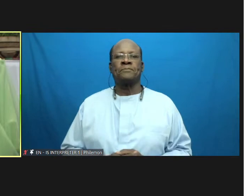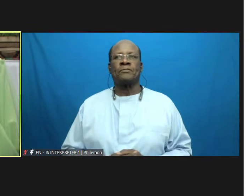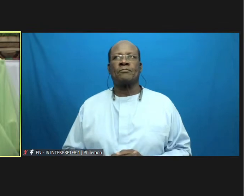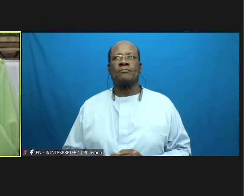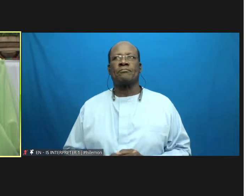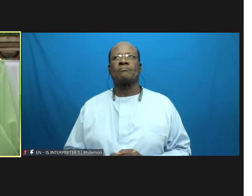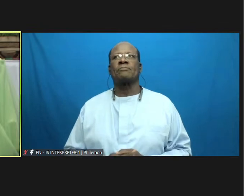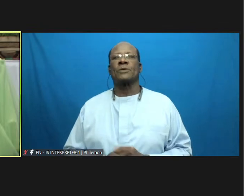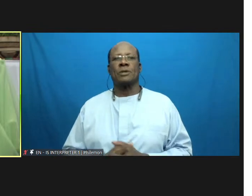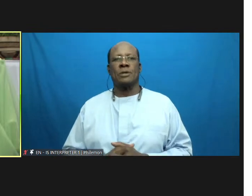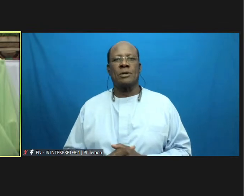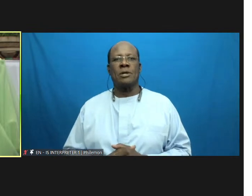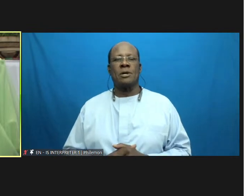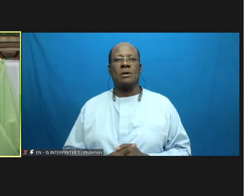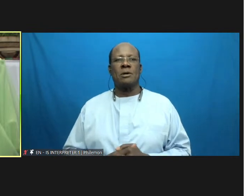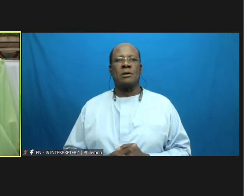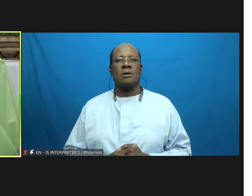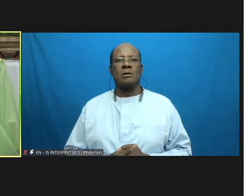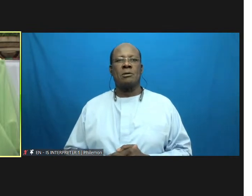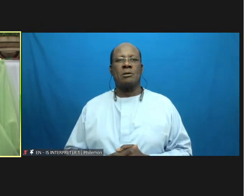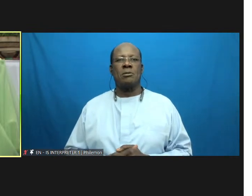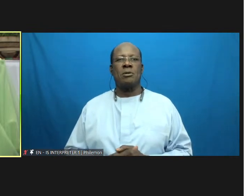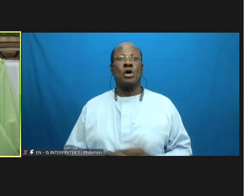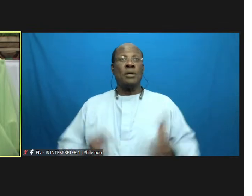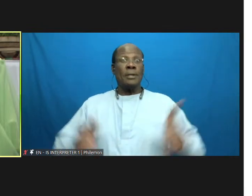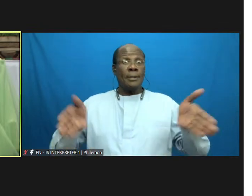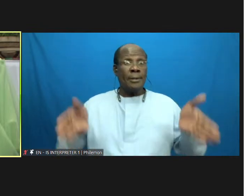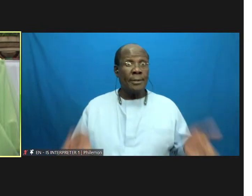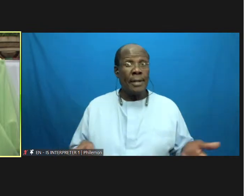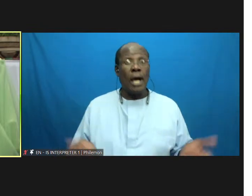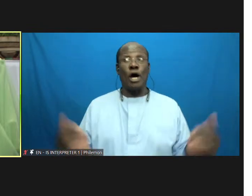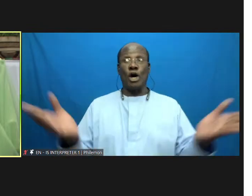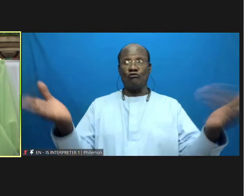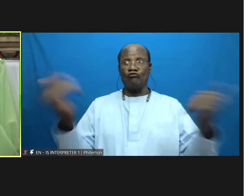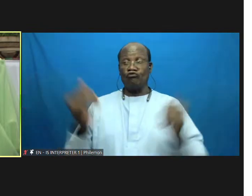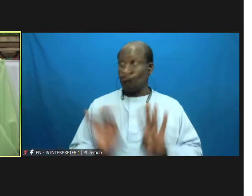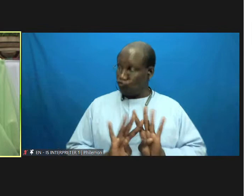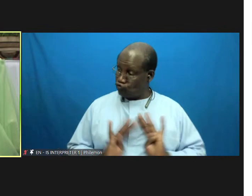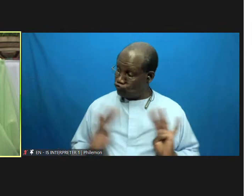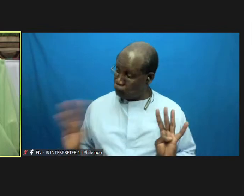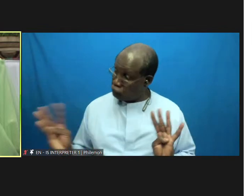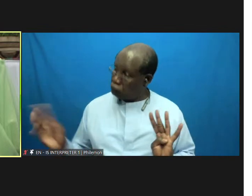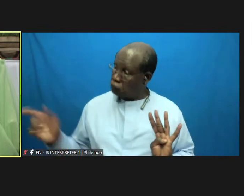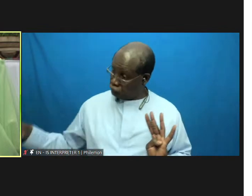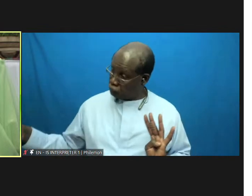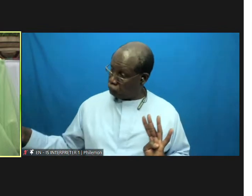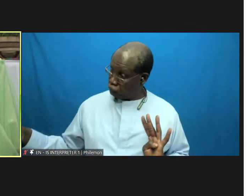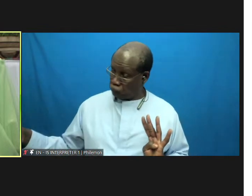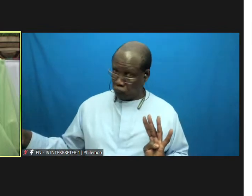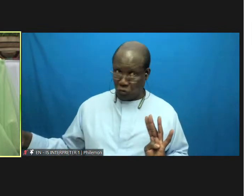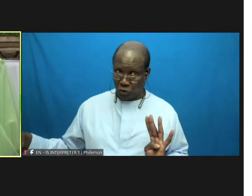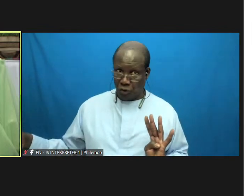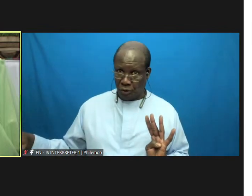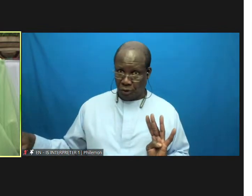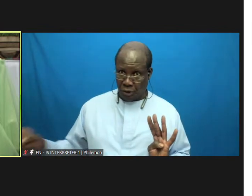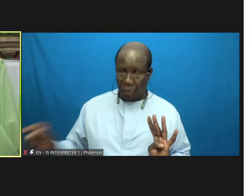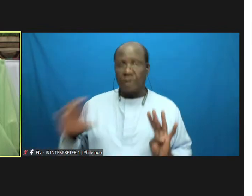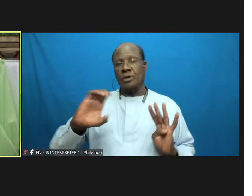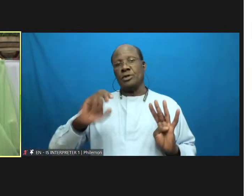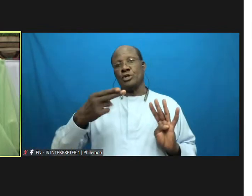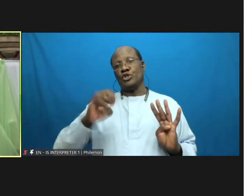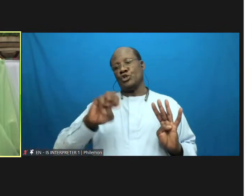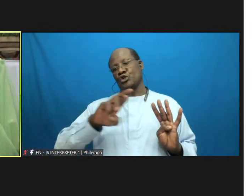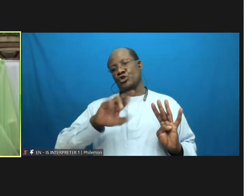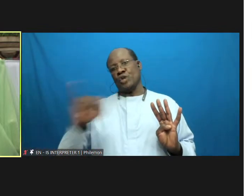collègue Thierry, qui était le rapporteur du panel sur l'ODD 17 sur les